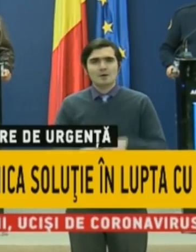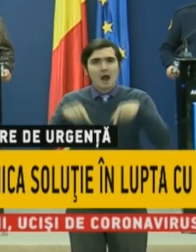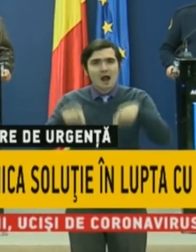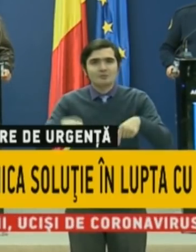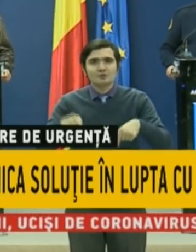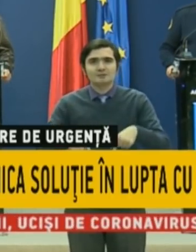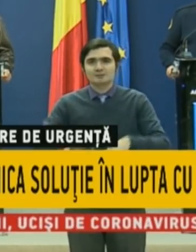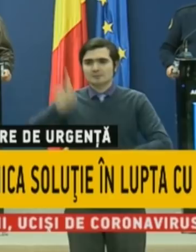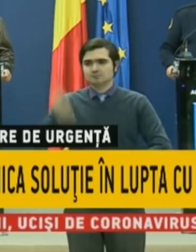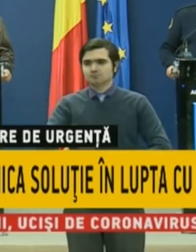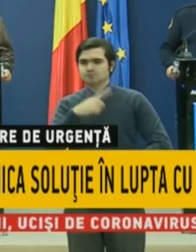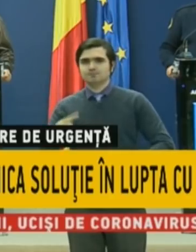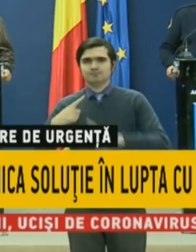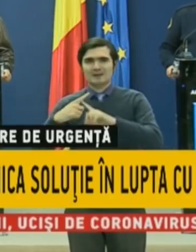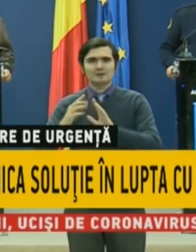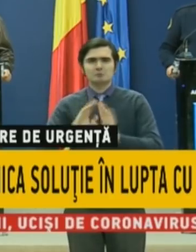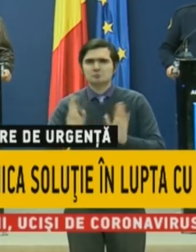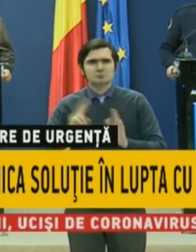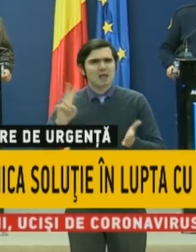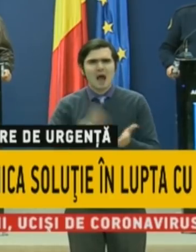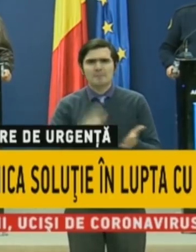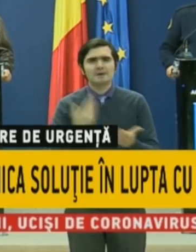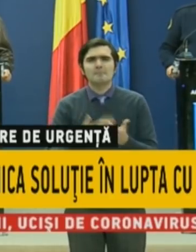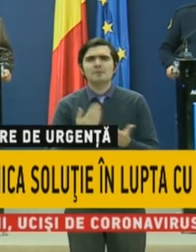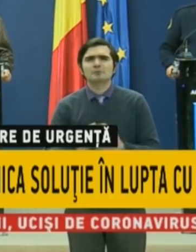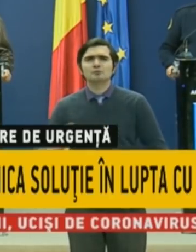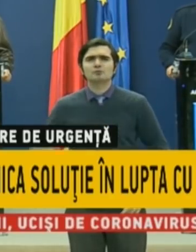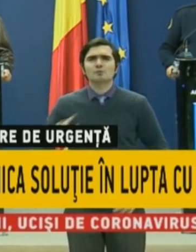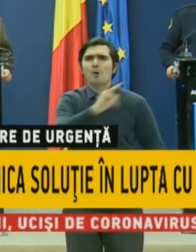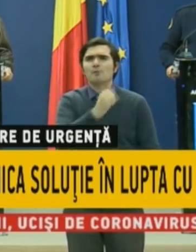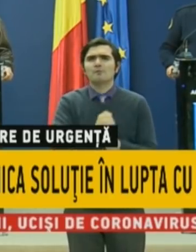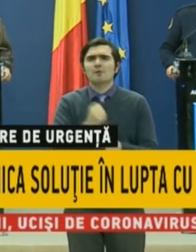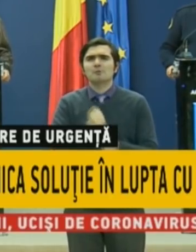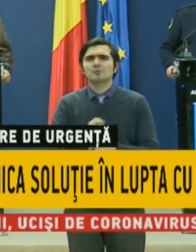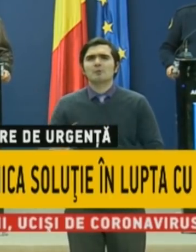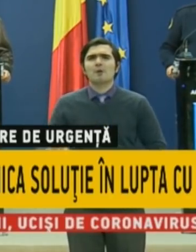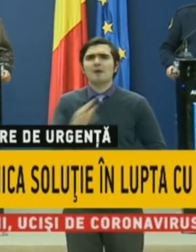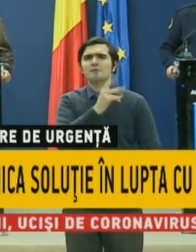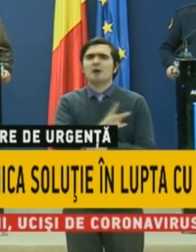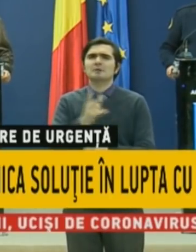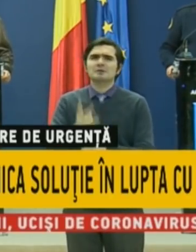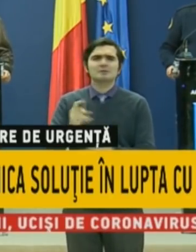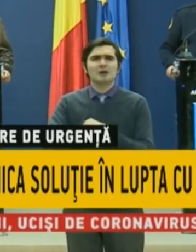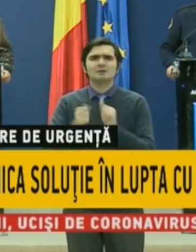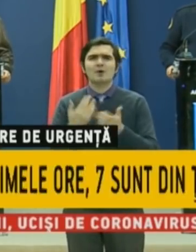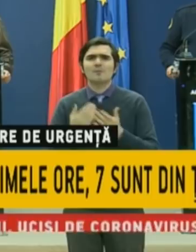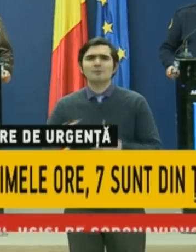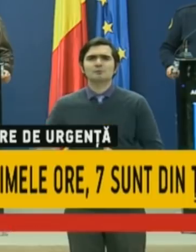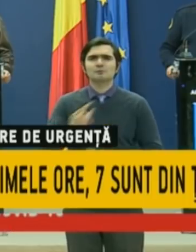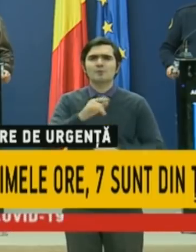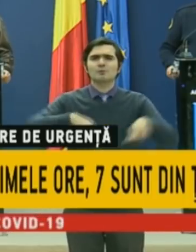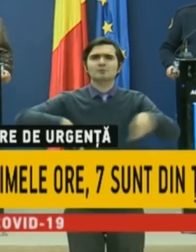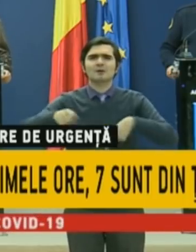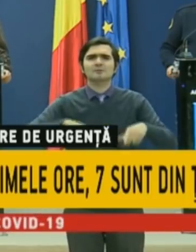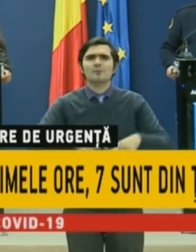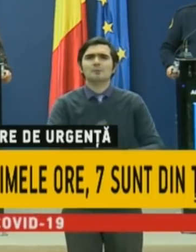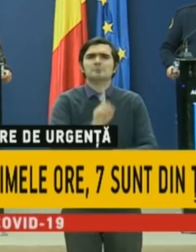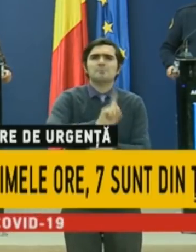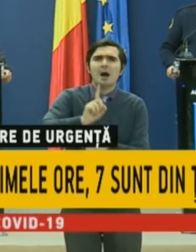această restricție nu se aplică zborurilor efectuate cu aeronave de stat, zborurilor de transport